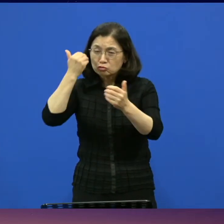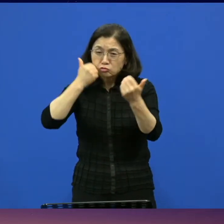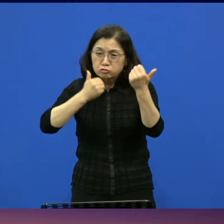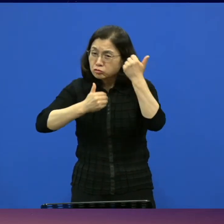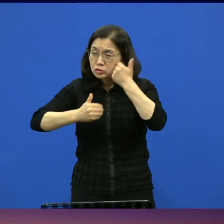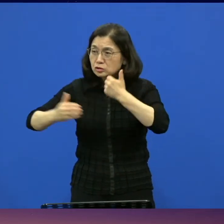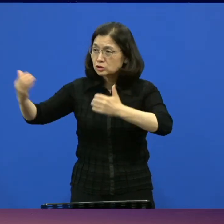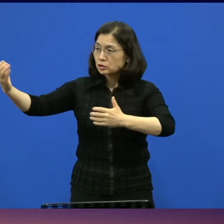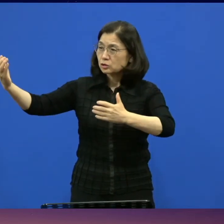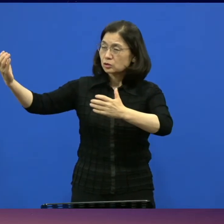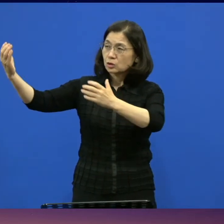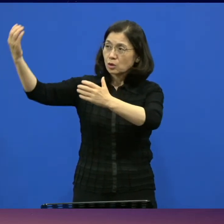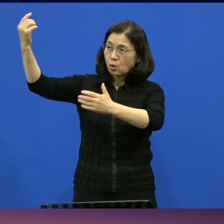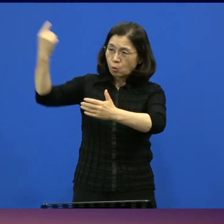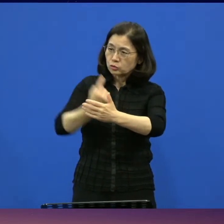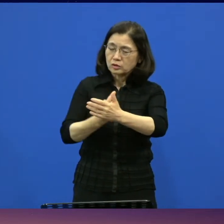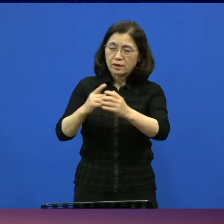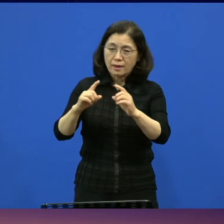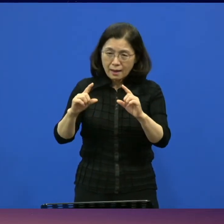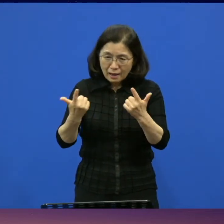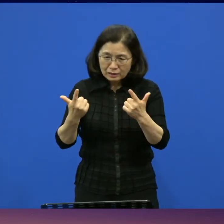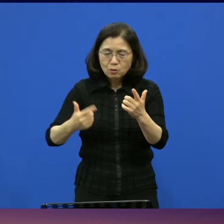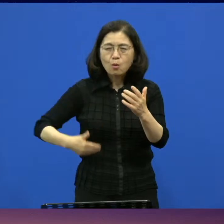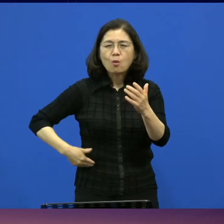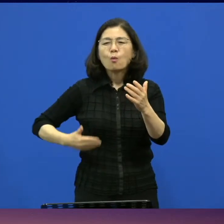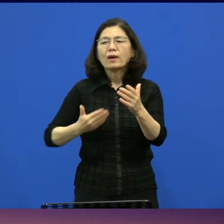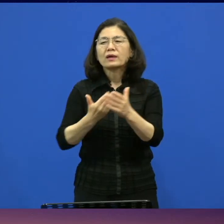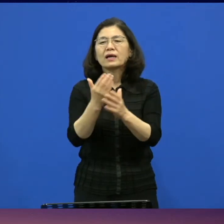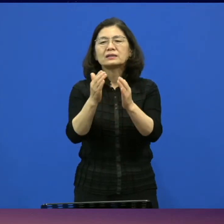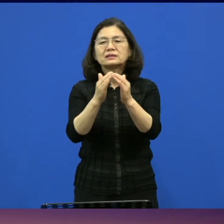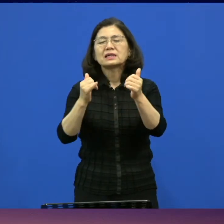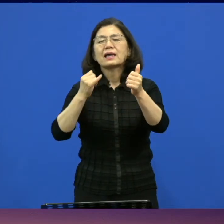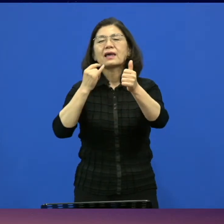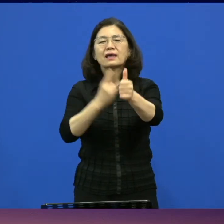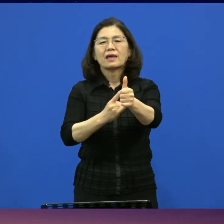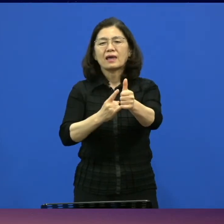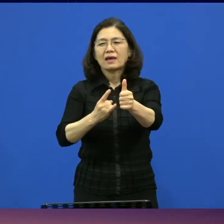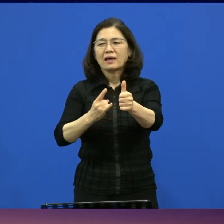회개. 그 회개가 뭘까요? 주의 오실 길을 예비하는 거죠.